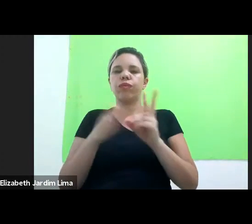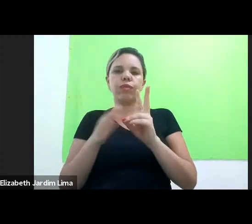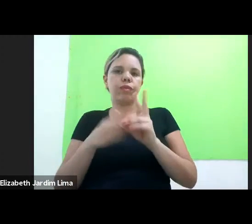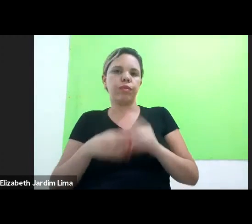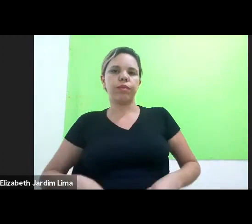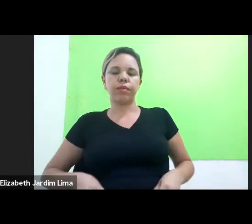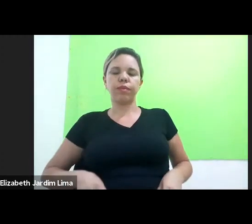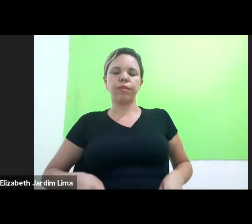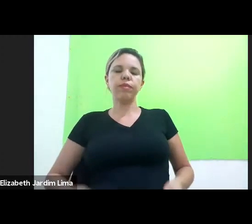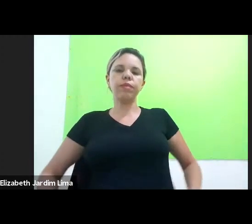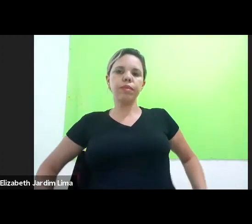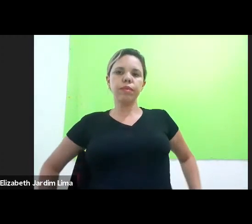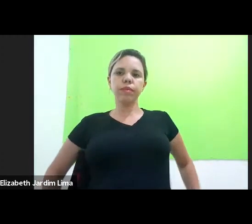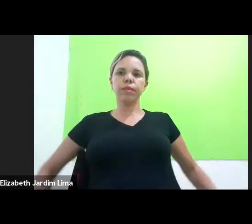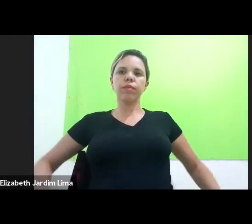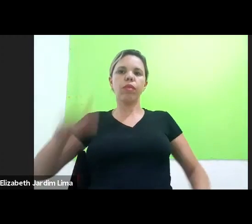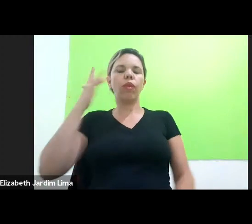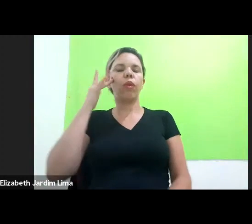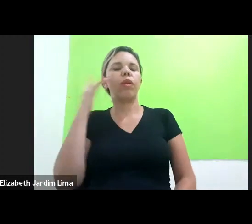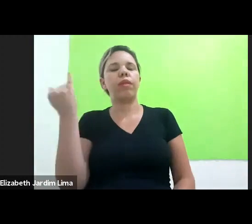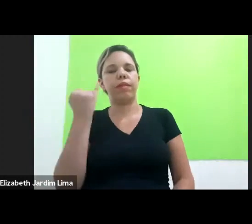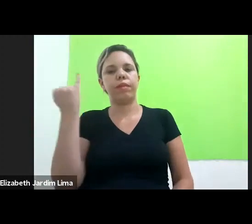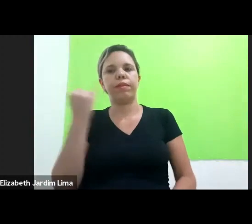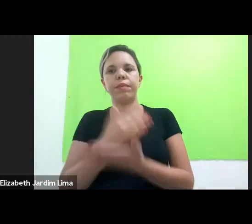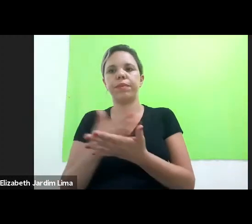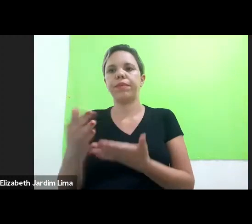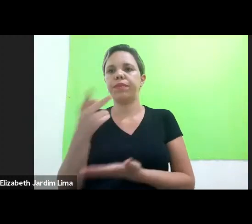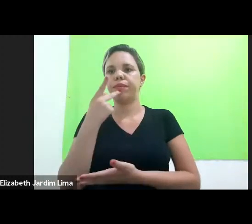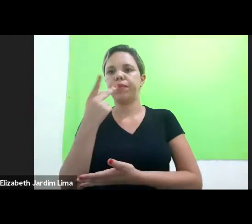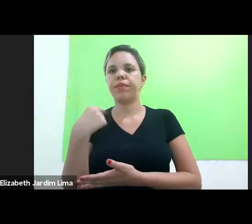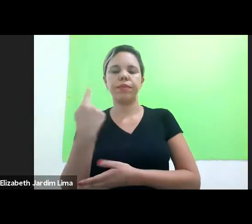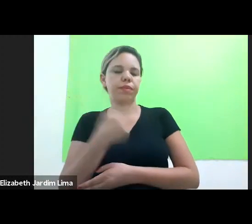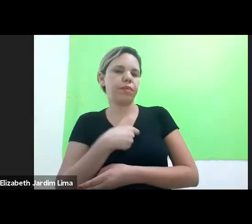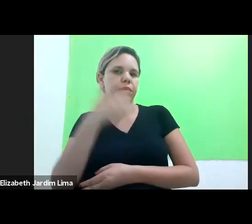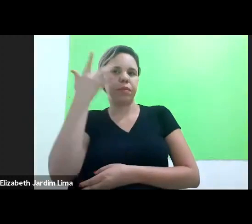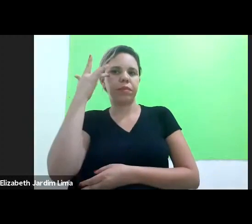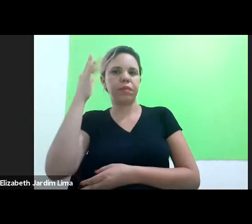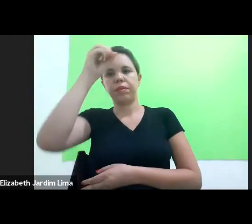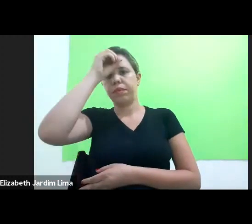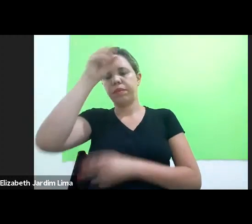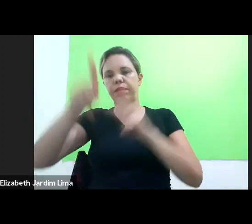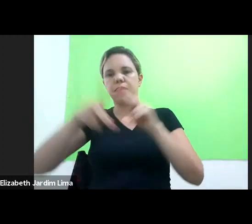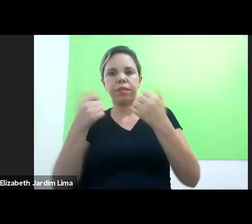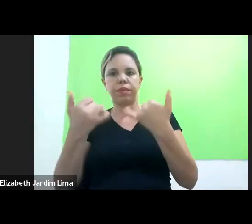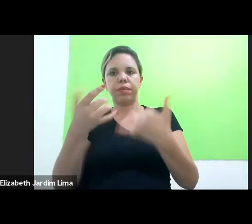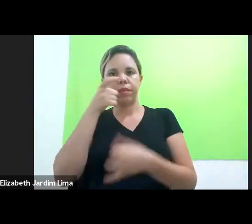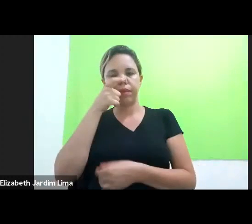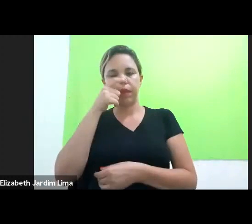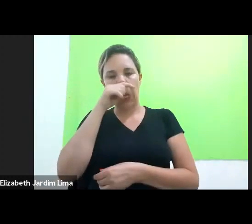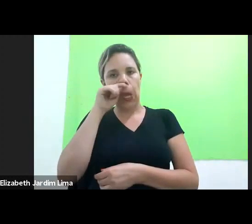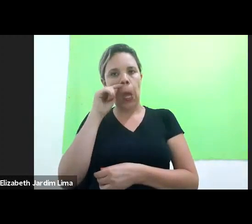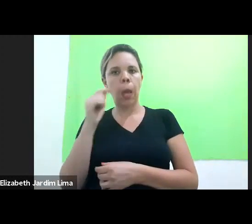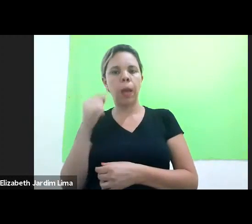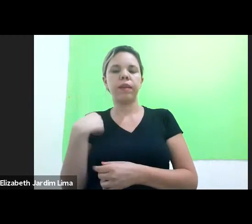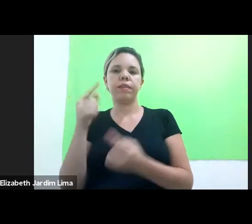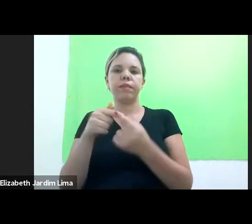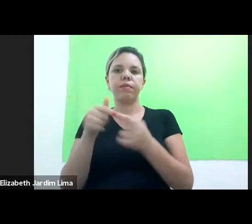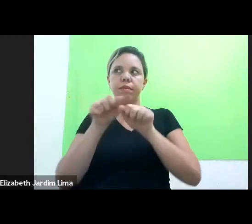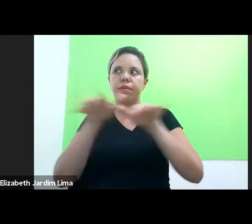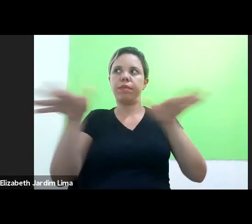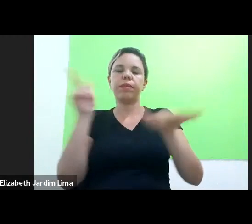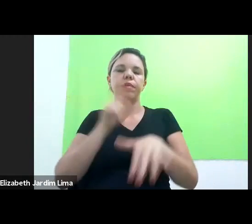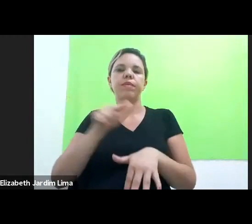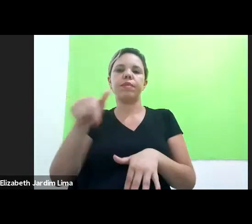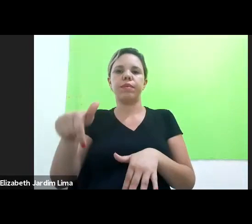acho importante começar falando, porque a gente não sabe o público que nos assiste, né? A gente não sabe o alcance que tem